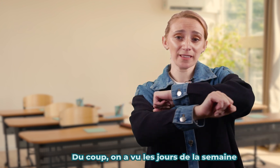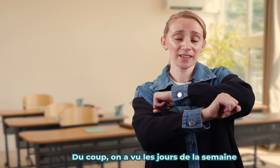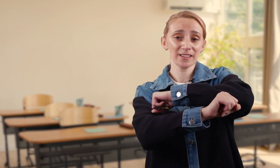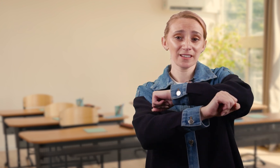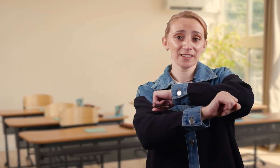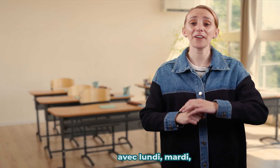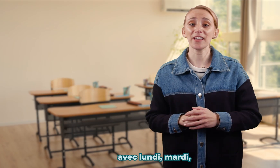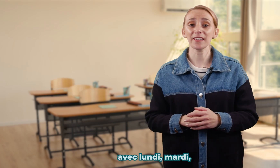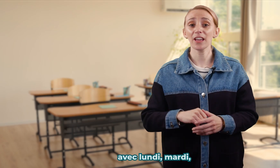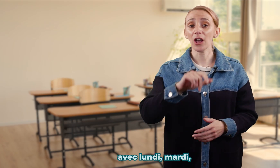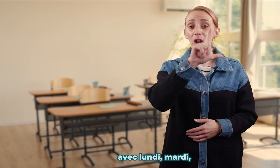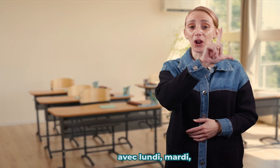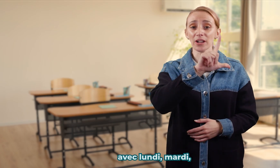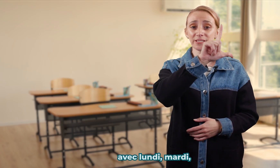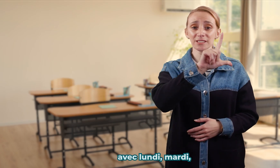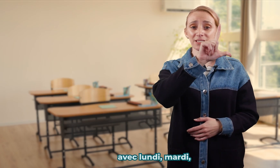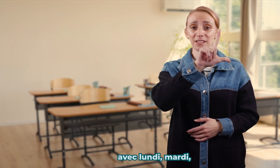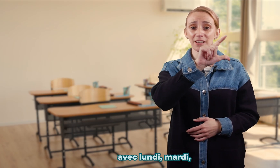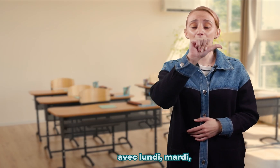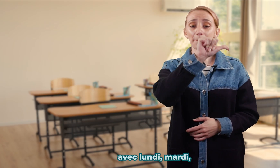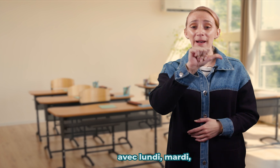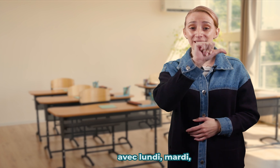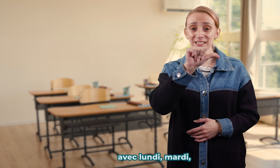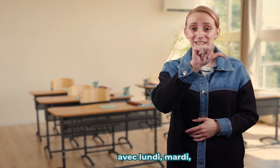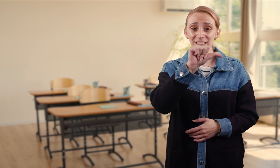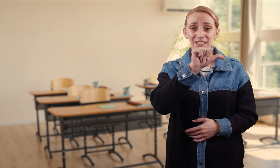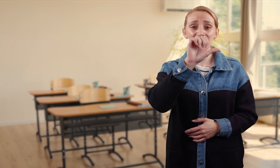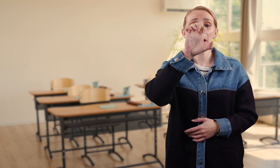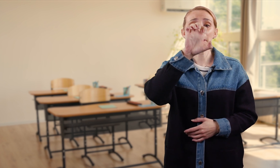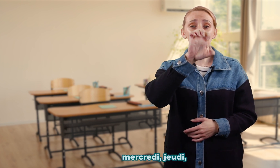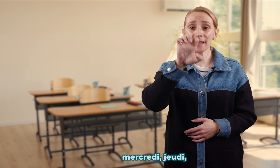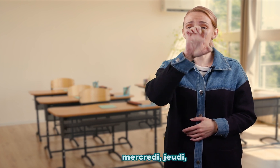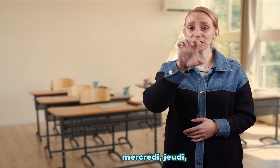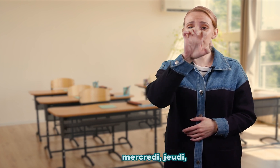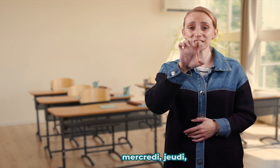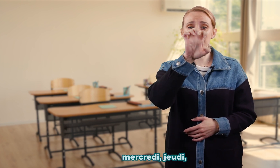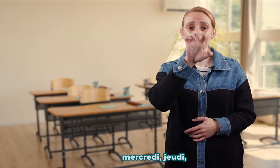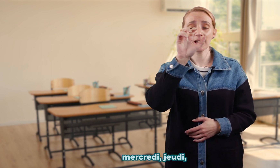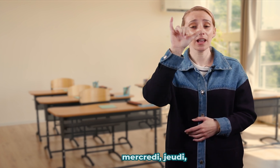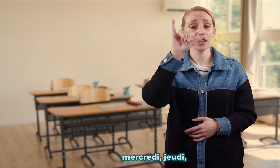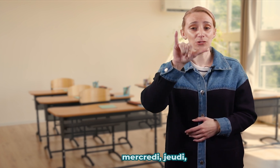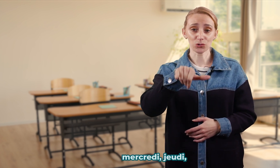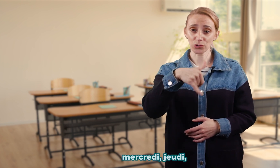semaine avec lundi, mardi, mercredi,